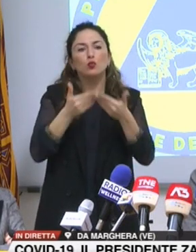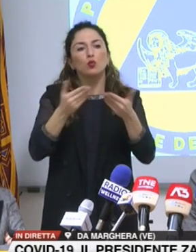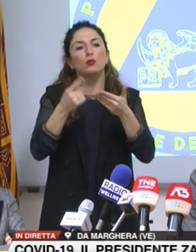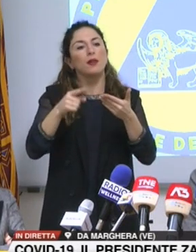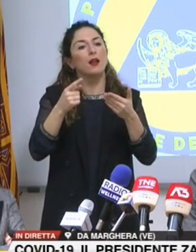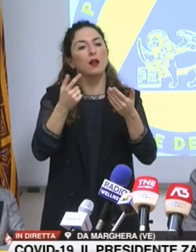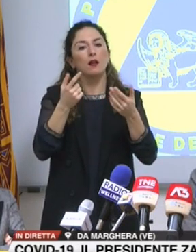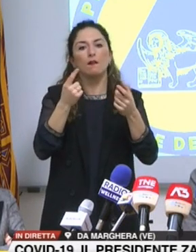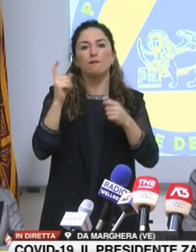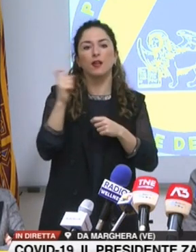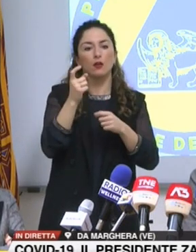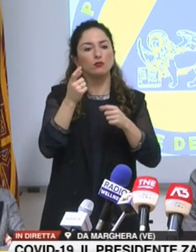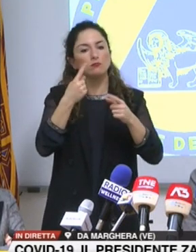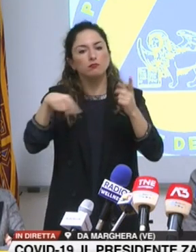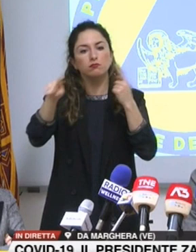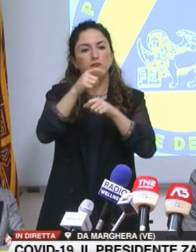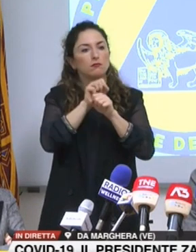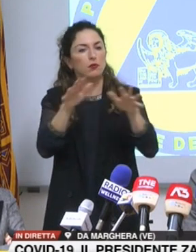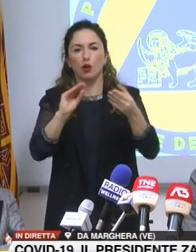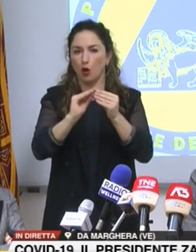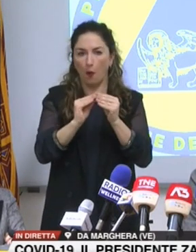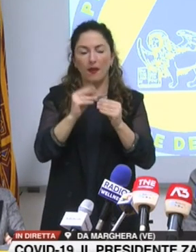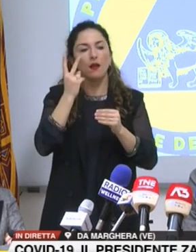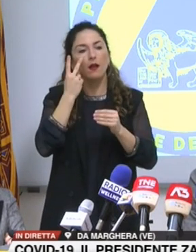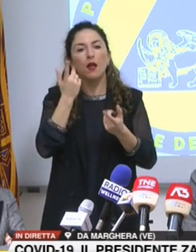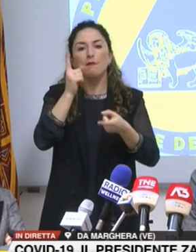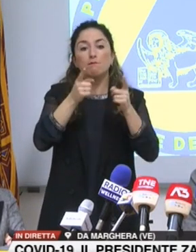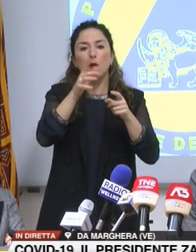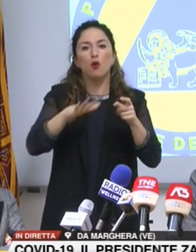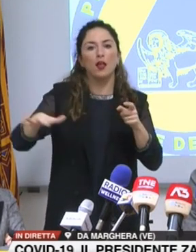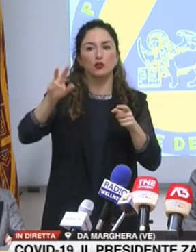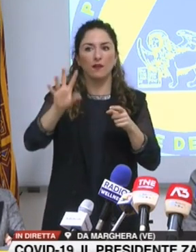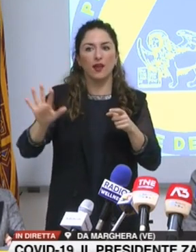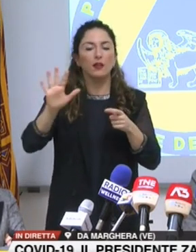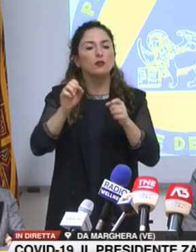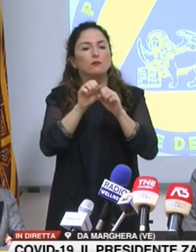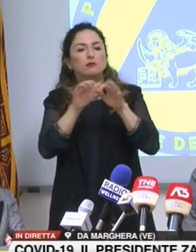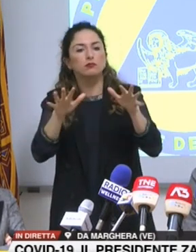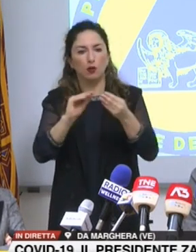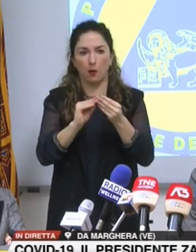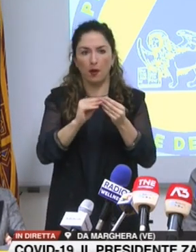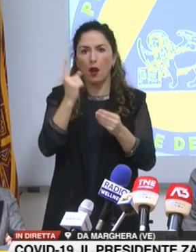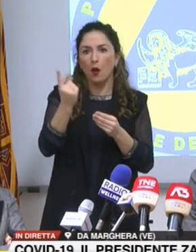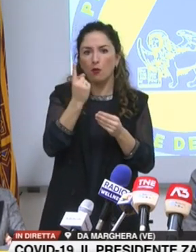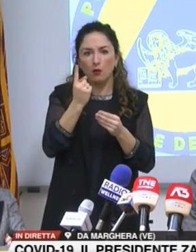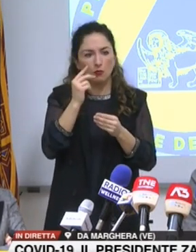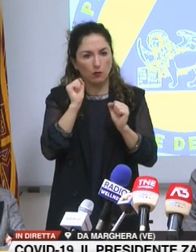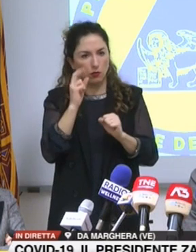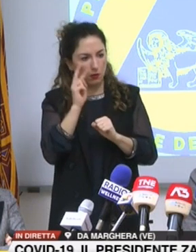domani, che ci daranno uno spaccato dello stato dell'infezione nella popolazione del Veneto, che è uno spaccato che magari qualcuno non si